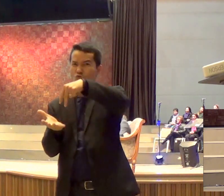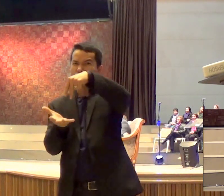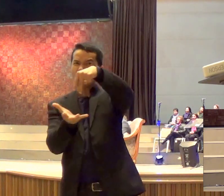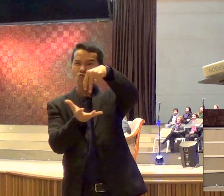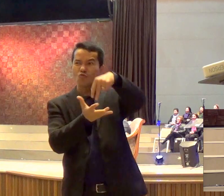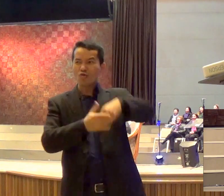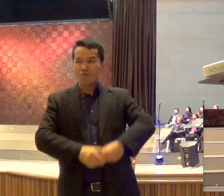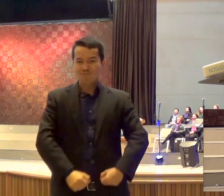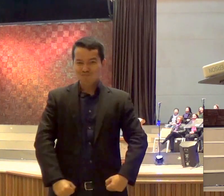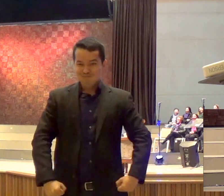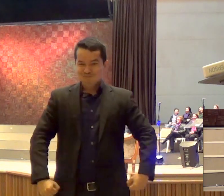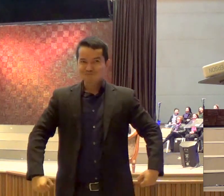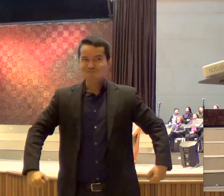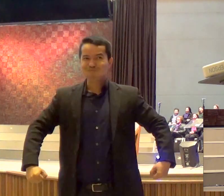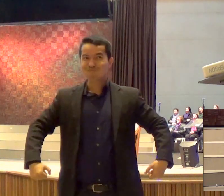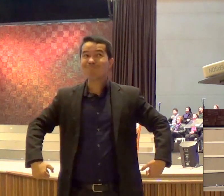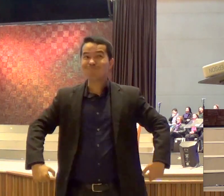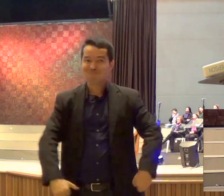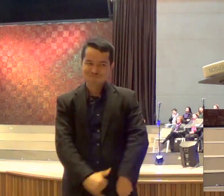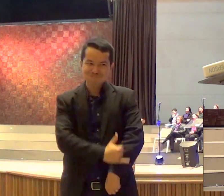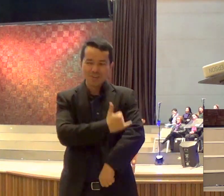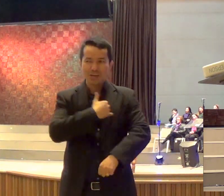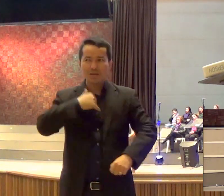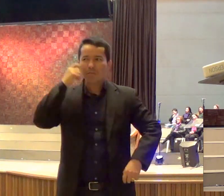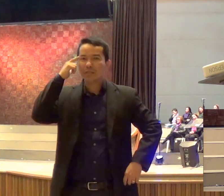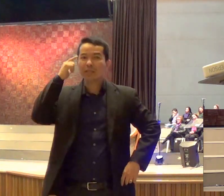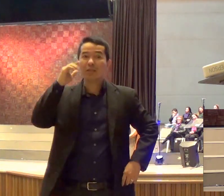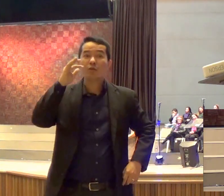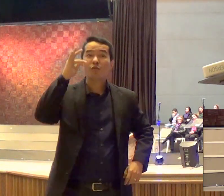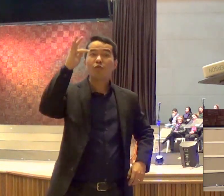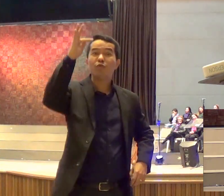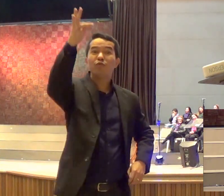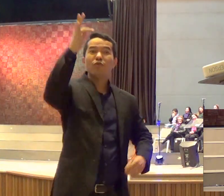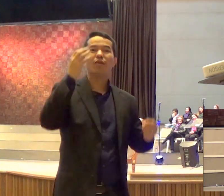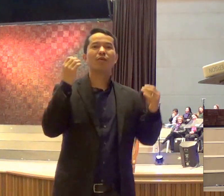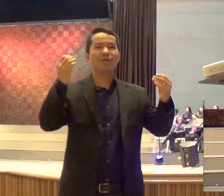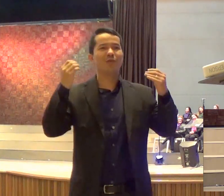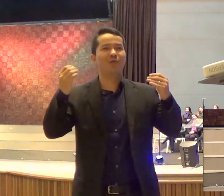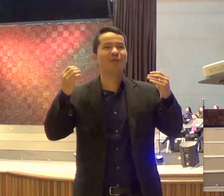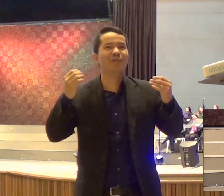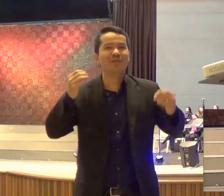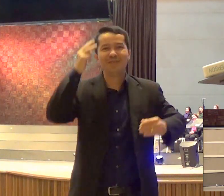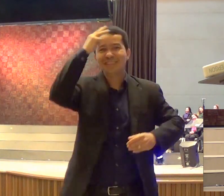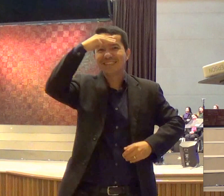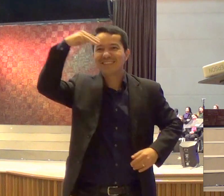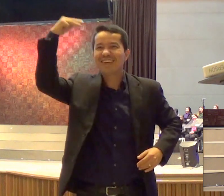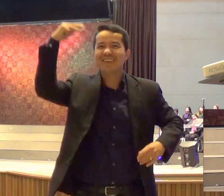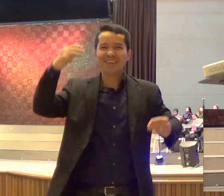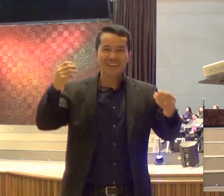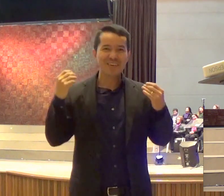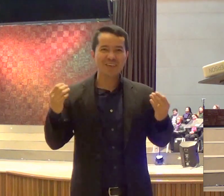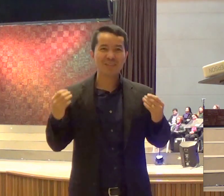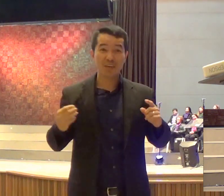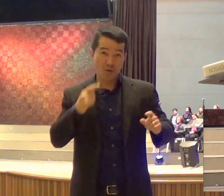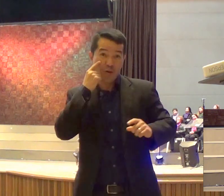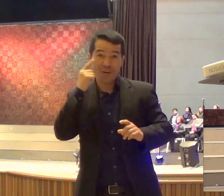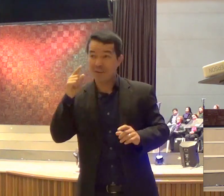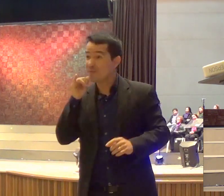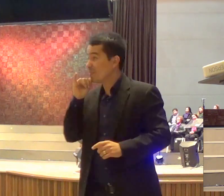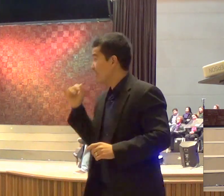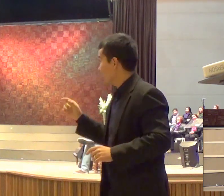né eu fico pensando o que será dele daqui alguns anos para você ter ideia de como foi a expansão dele